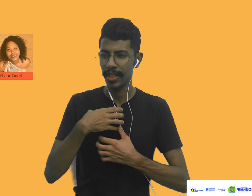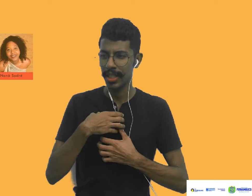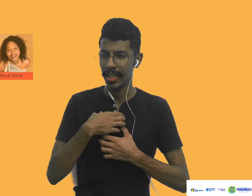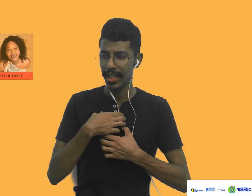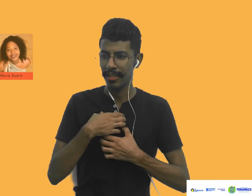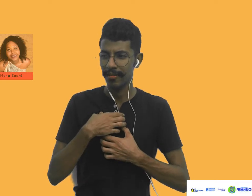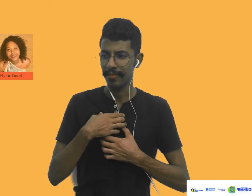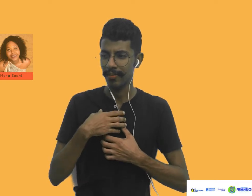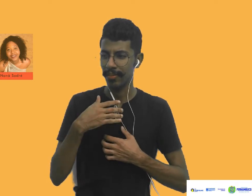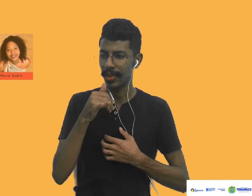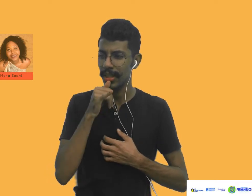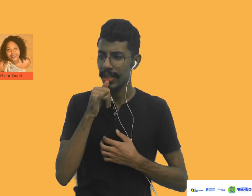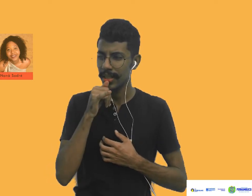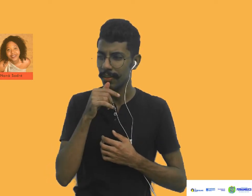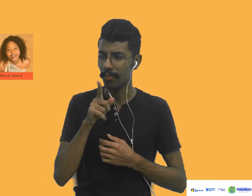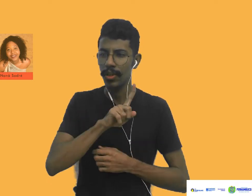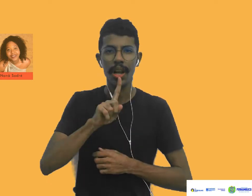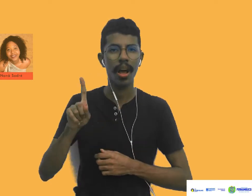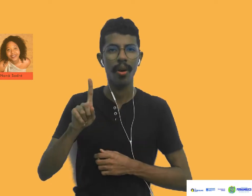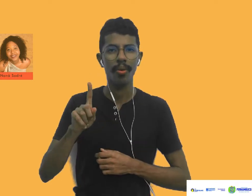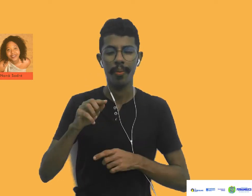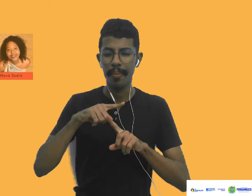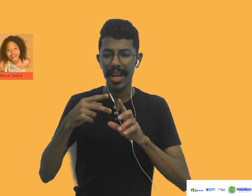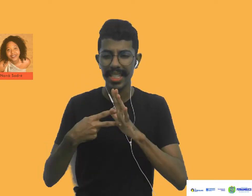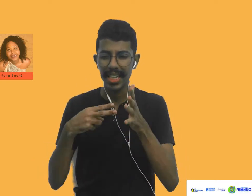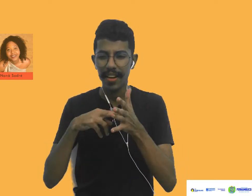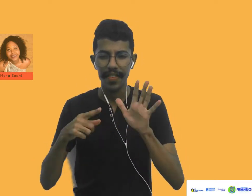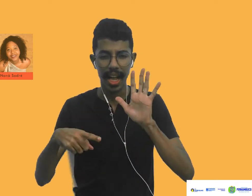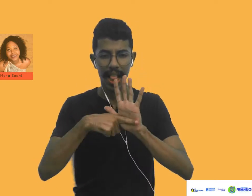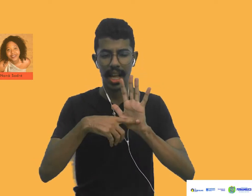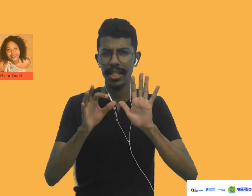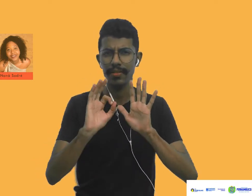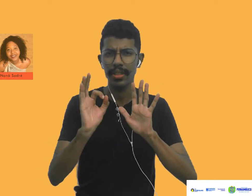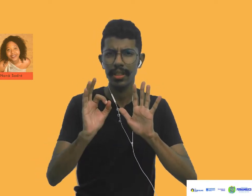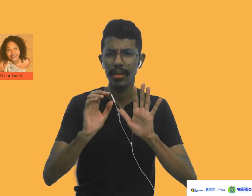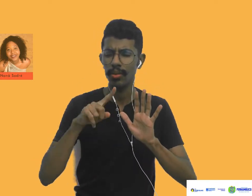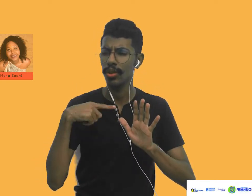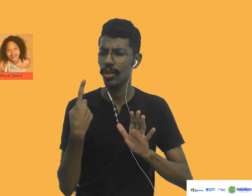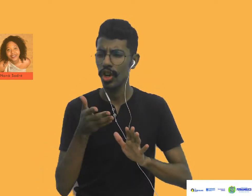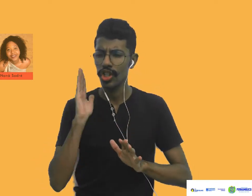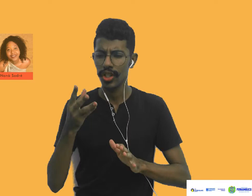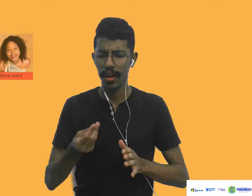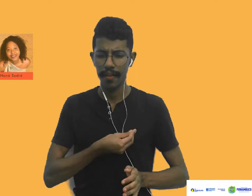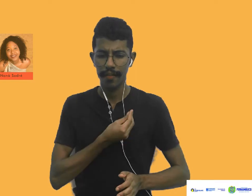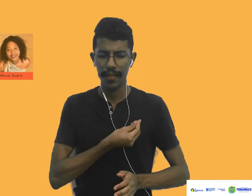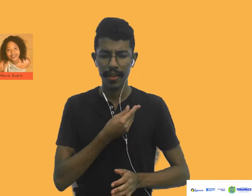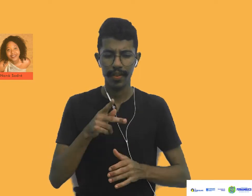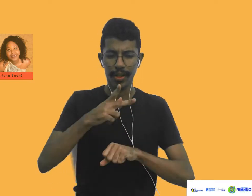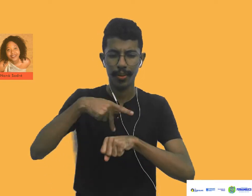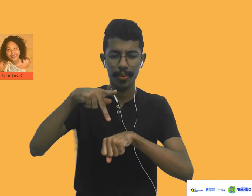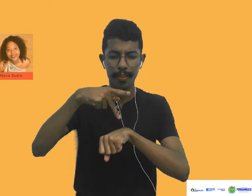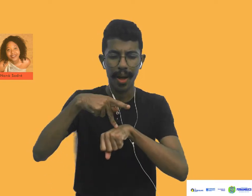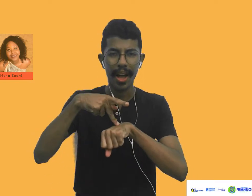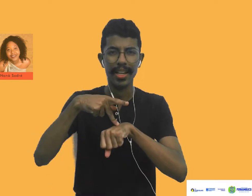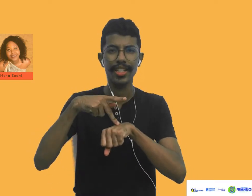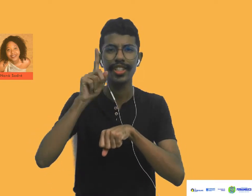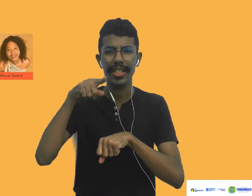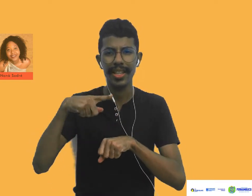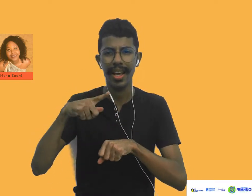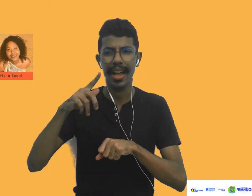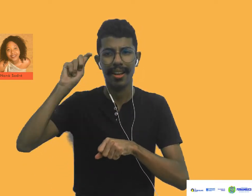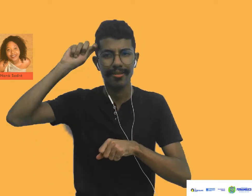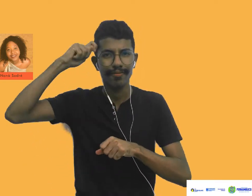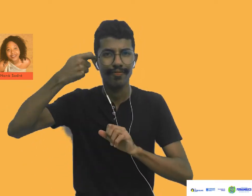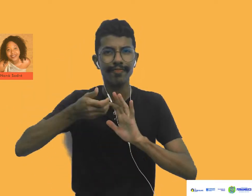negatividade, com falta de perspectiva, não. Isso é real. Nós vivemos num país racista. Então, o que